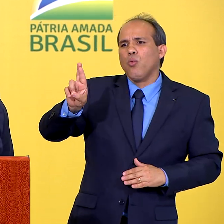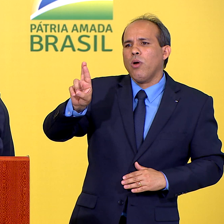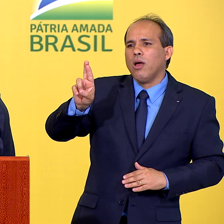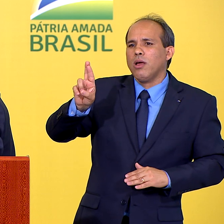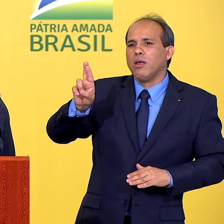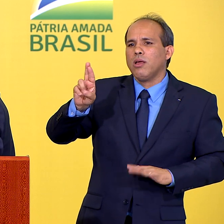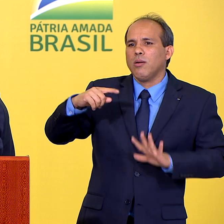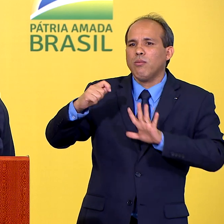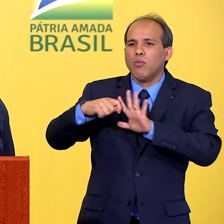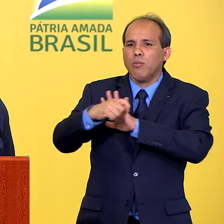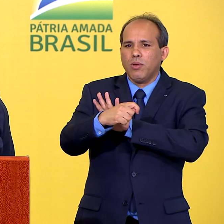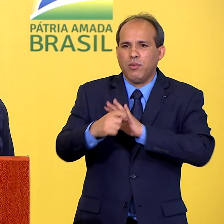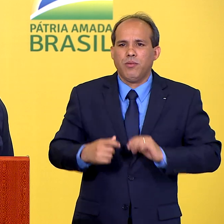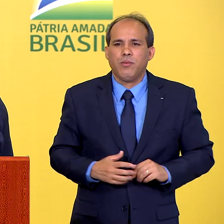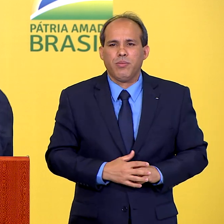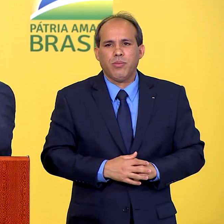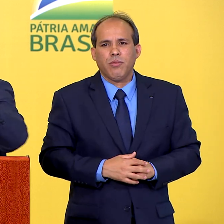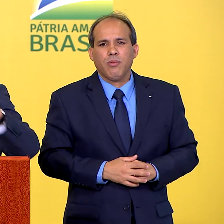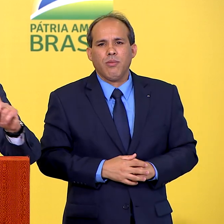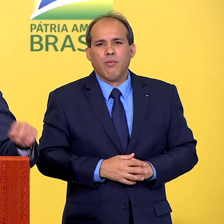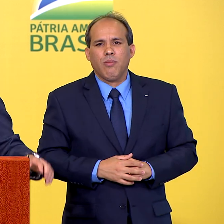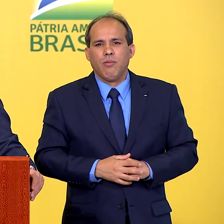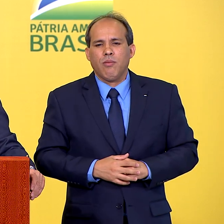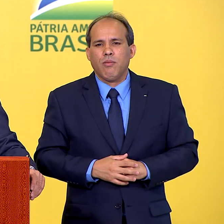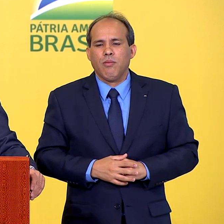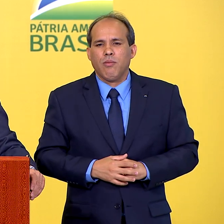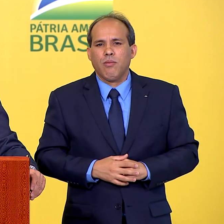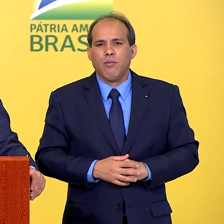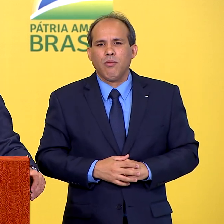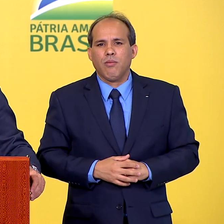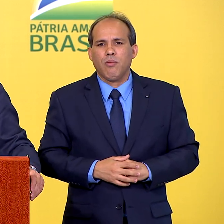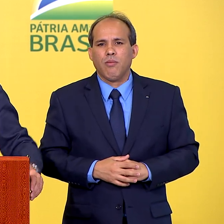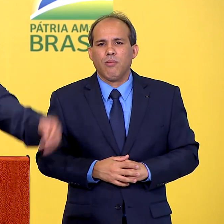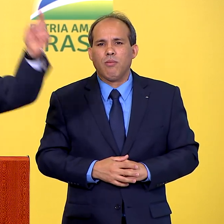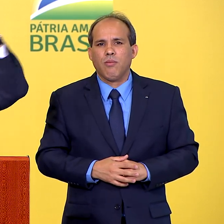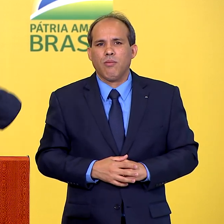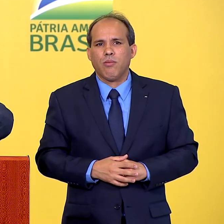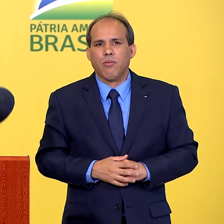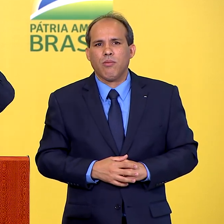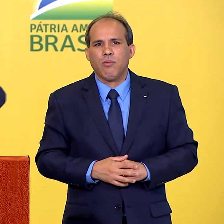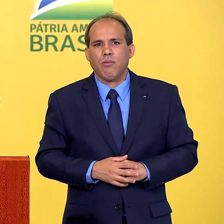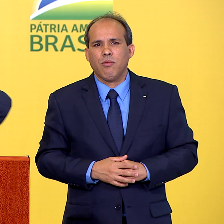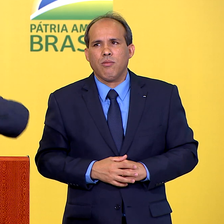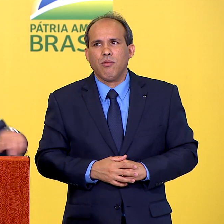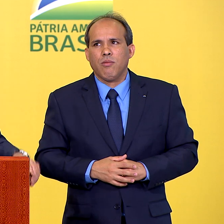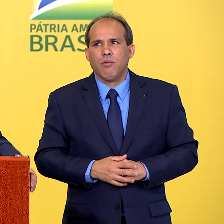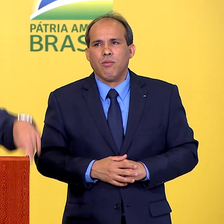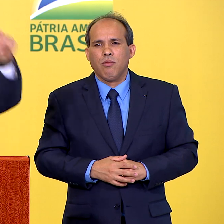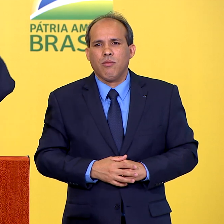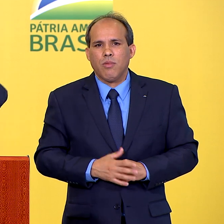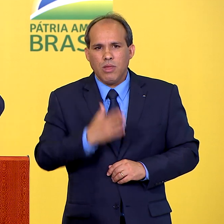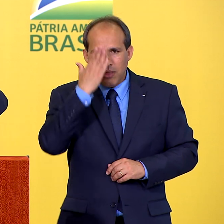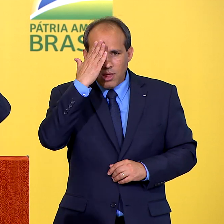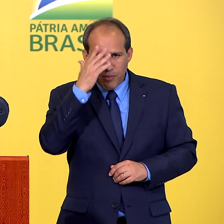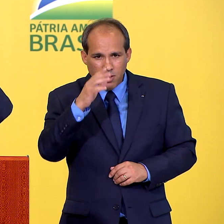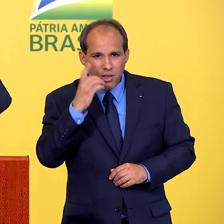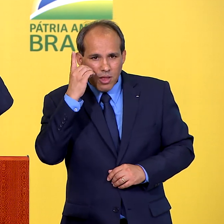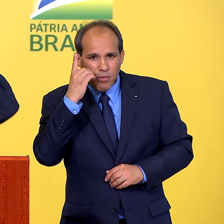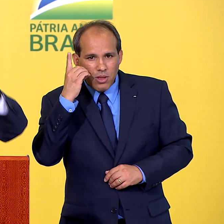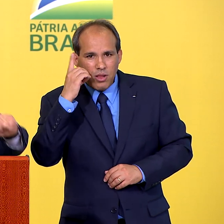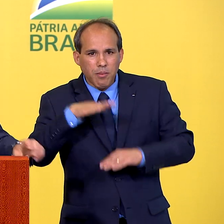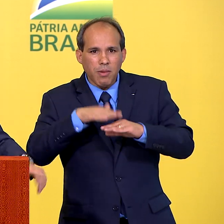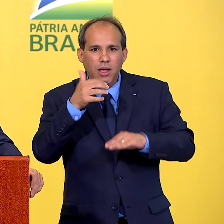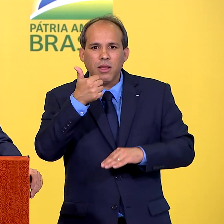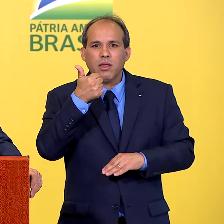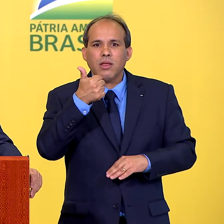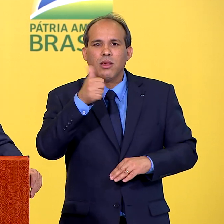mês. Na pobreza estão entre, que estão acima, deputado Passarinho, de R$ 105